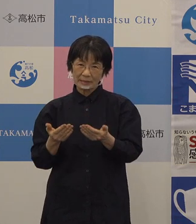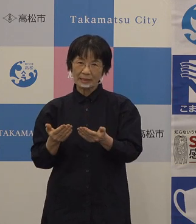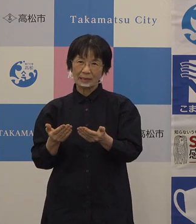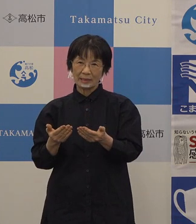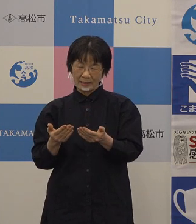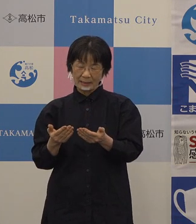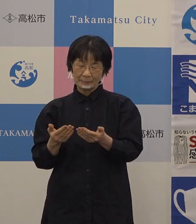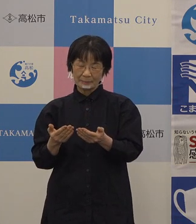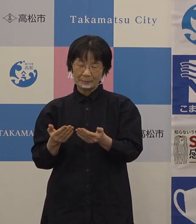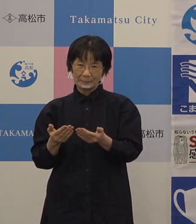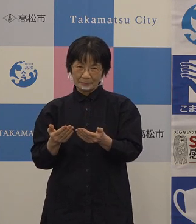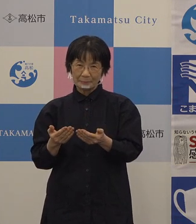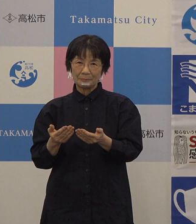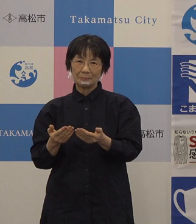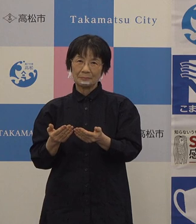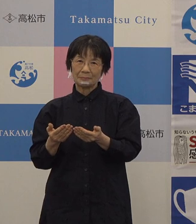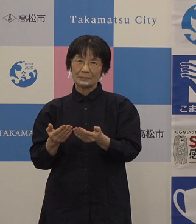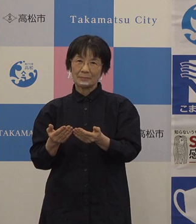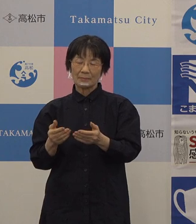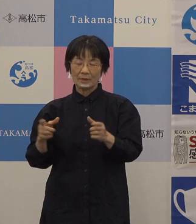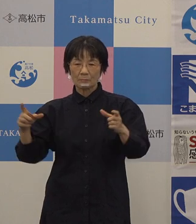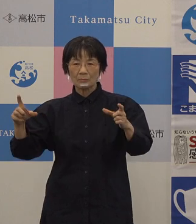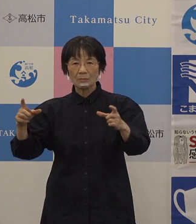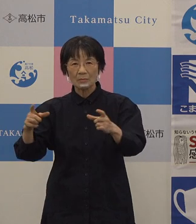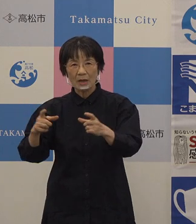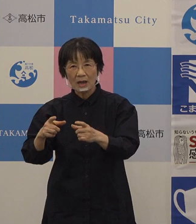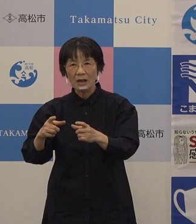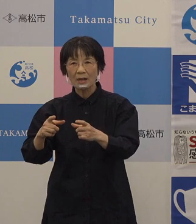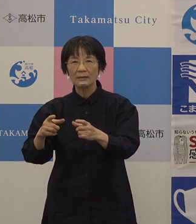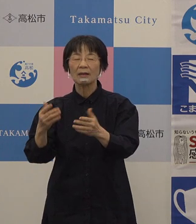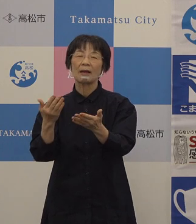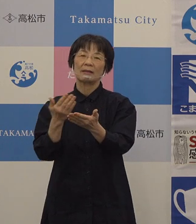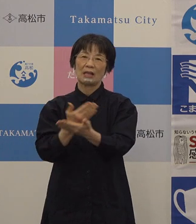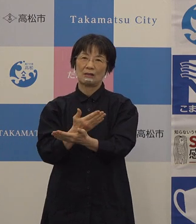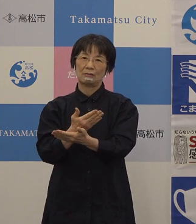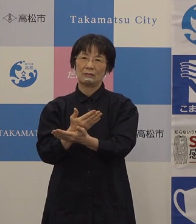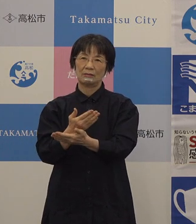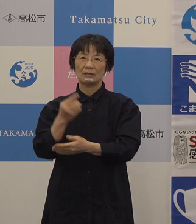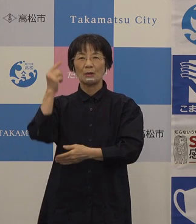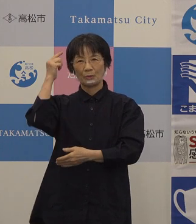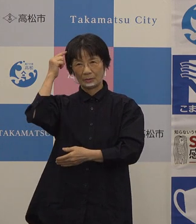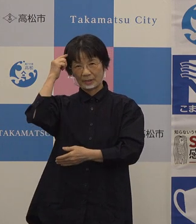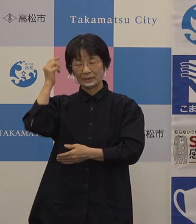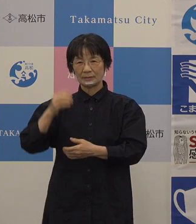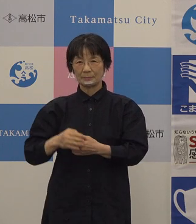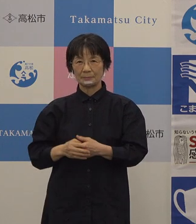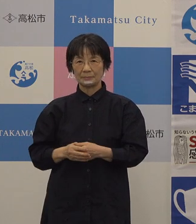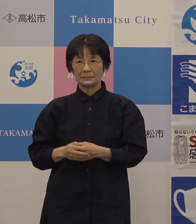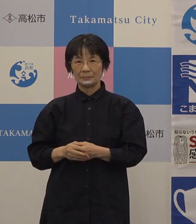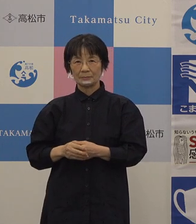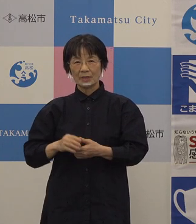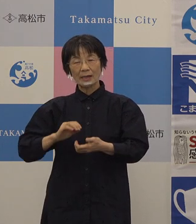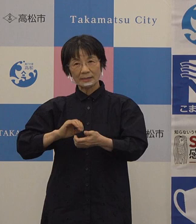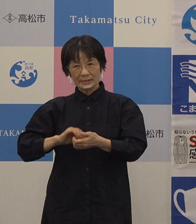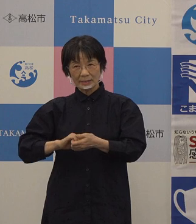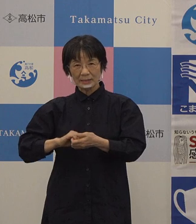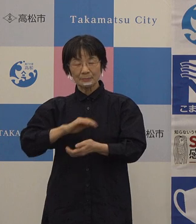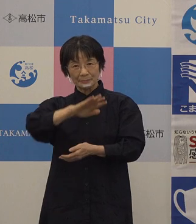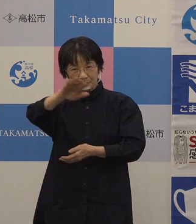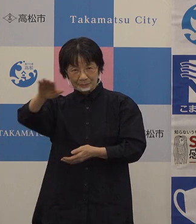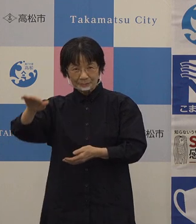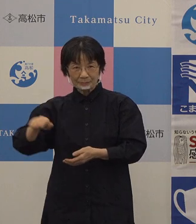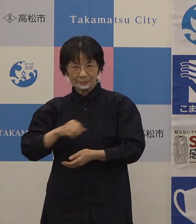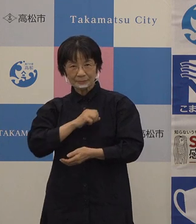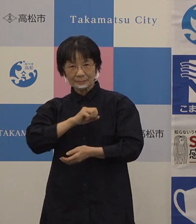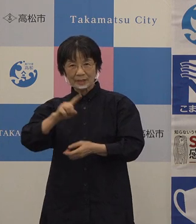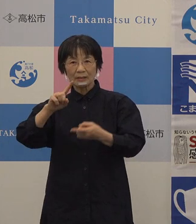を作っていただくということが、収束への早道で近道ではないかというふうに存じております。ぜひとも市民の皆様には積